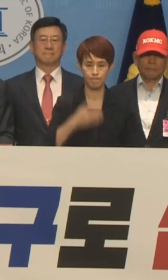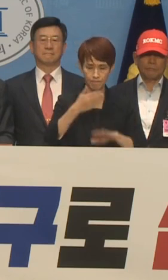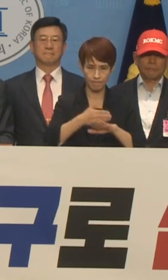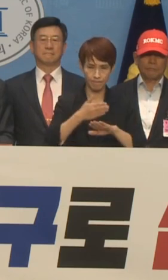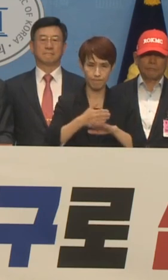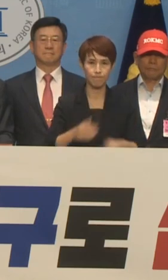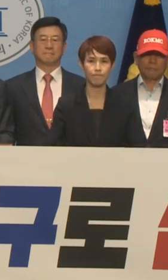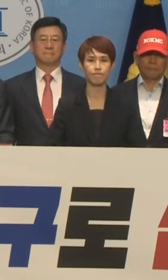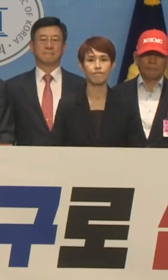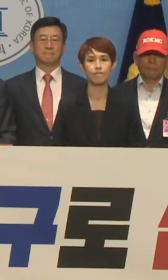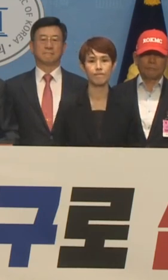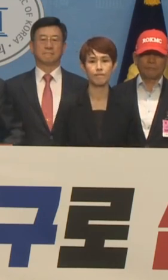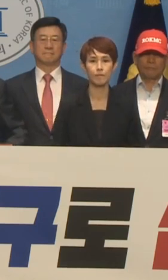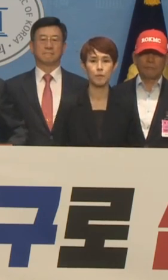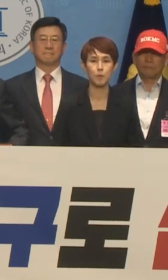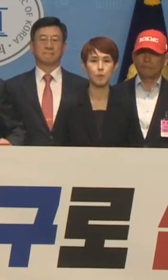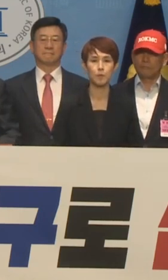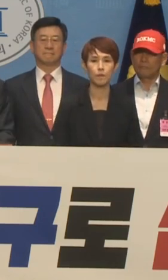감사합니다.